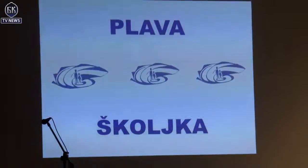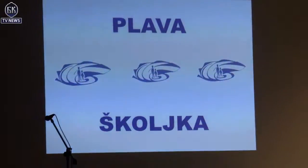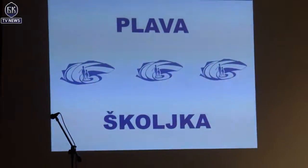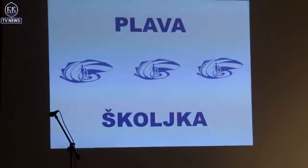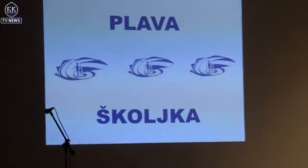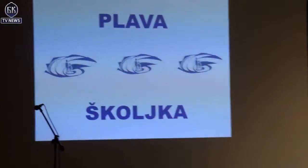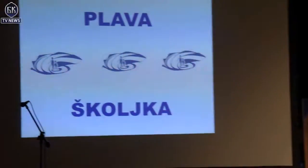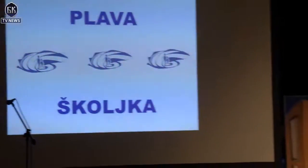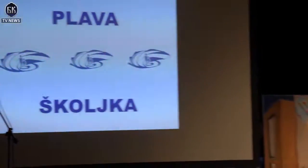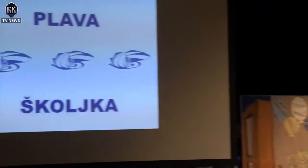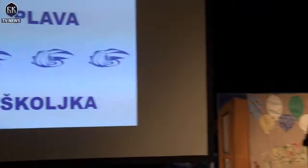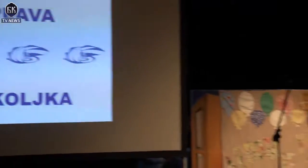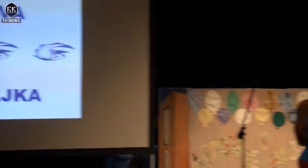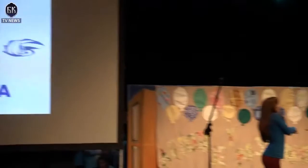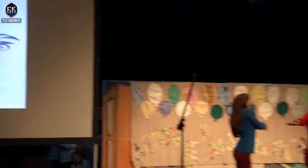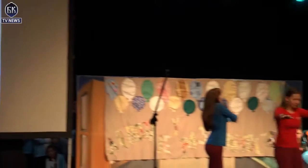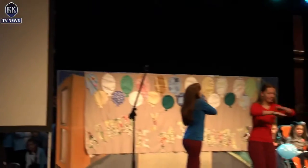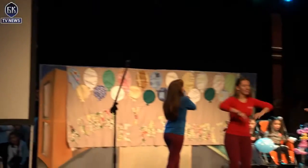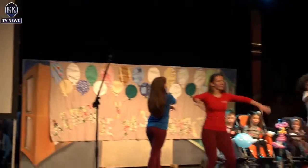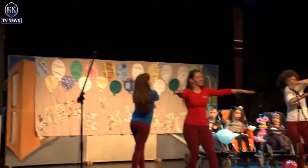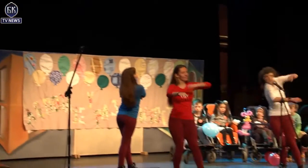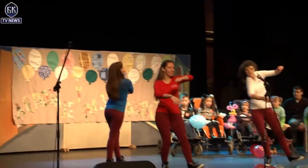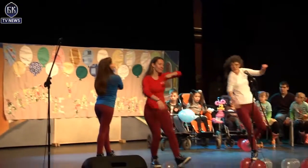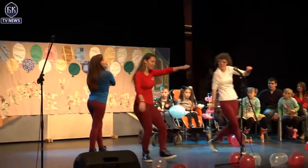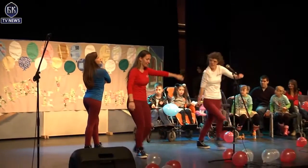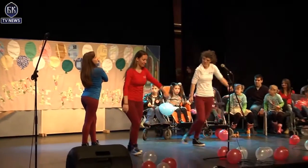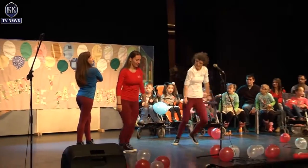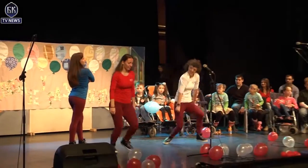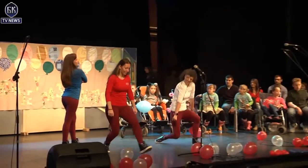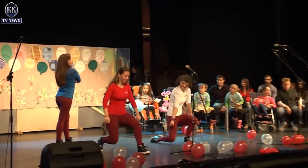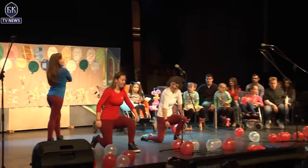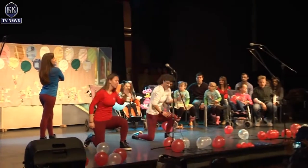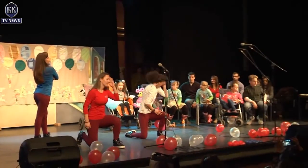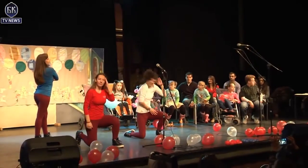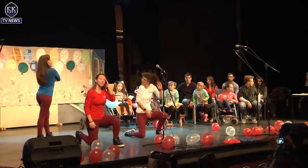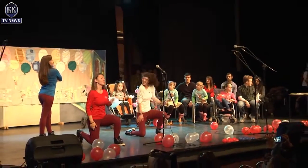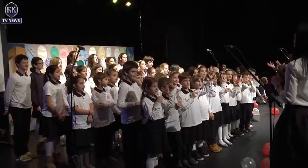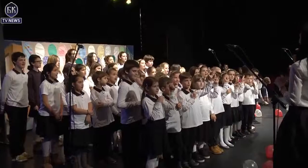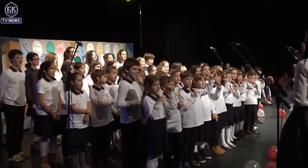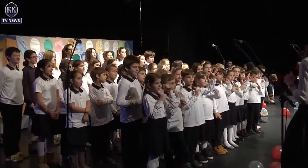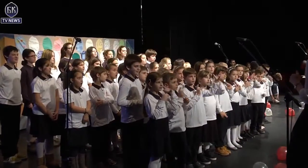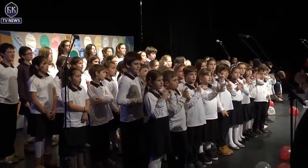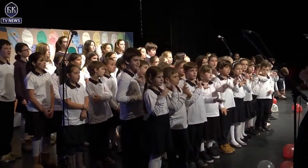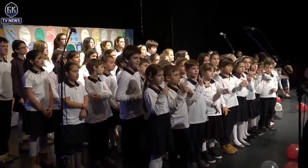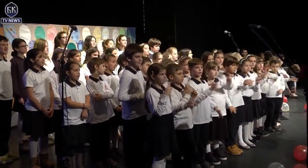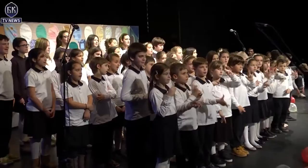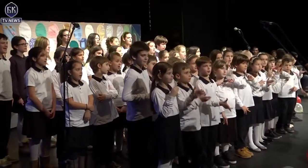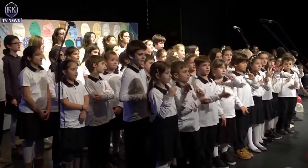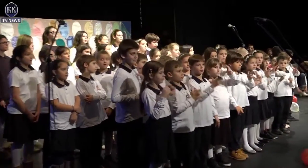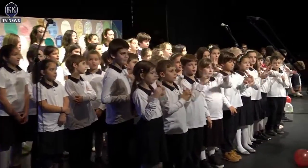Ovom prilikom decu sa invaliditetom podržali su njihovi vršnjaci iz škole Kreativno Pero. Oni su vredno radili i spremili pesmu